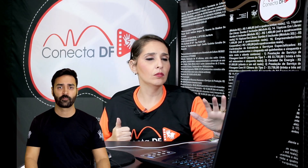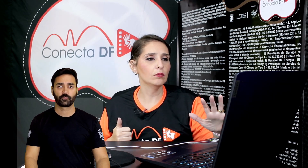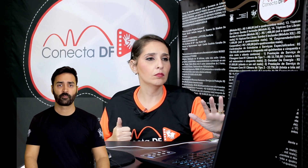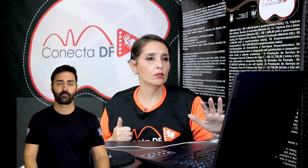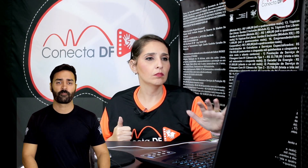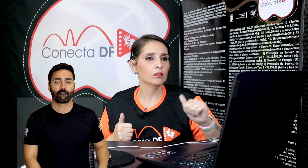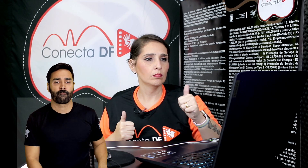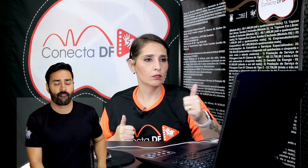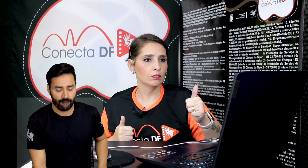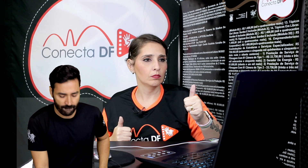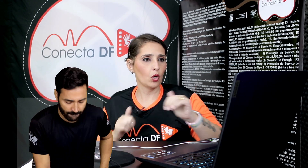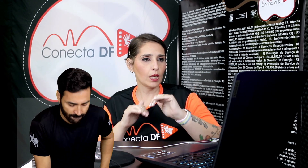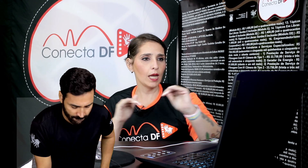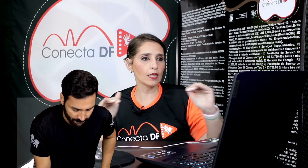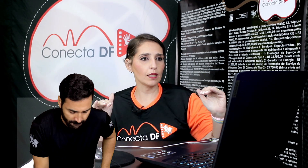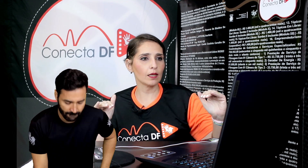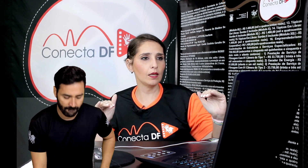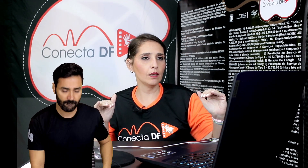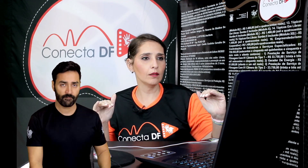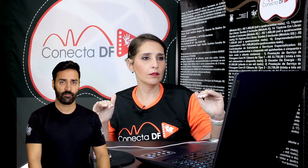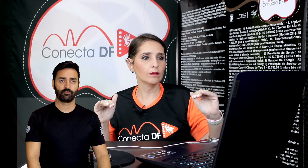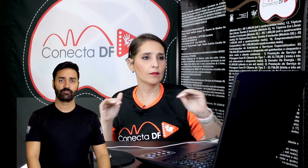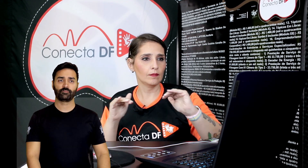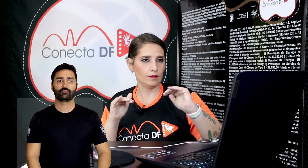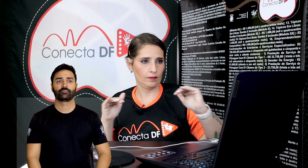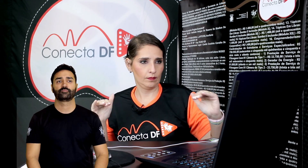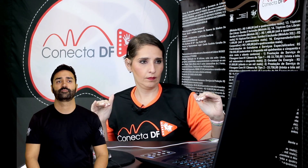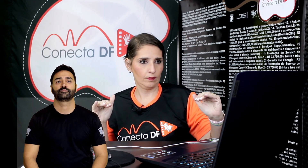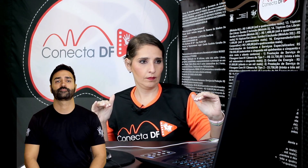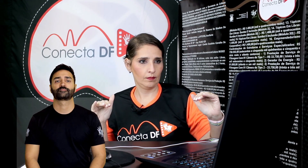Tranquilo? Ok até aqui?